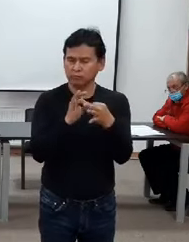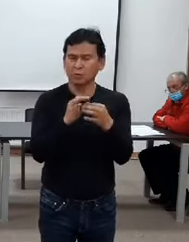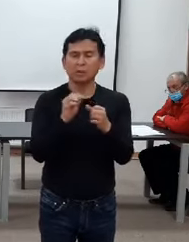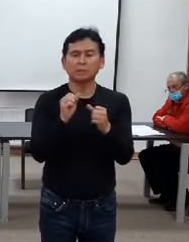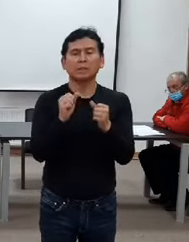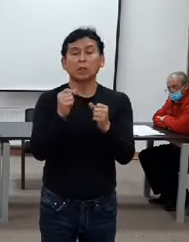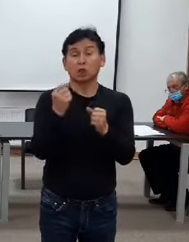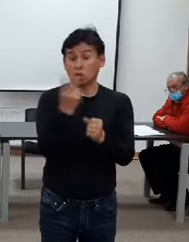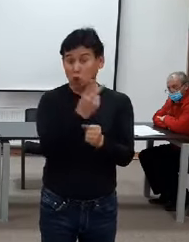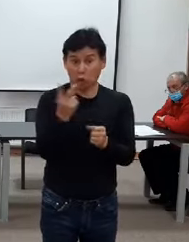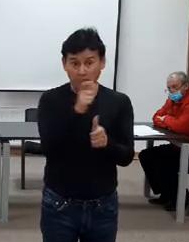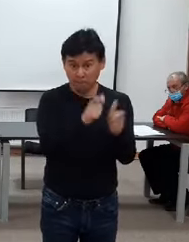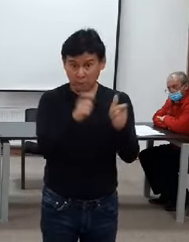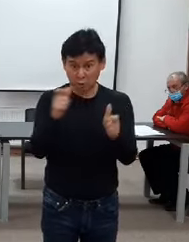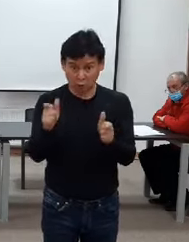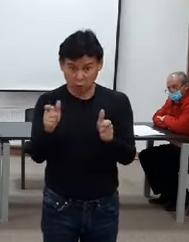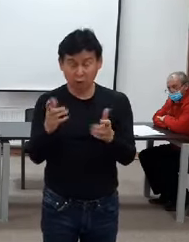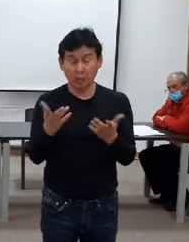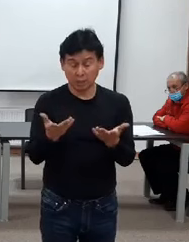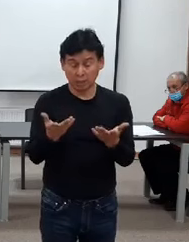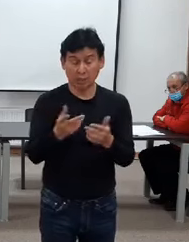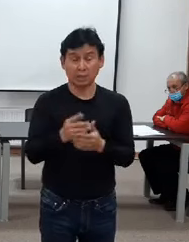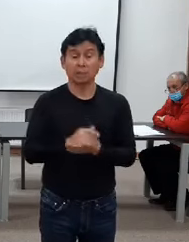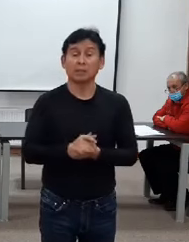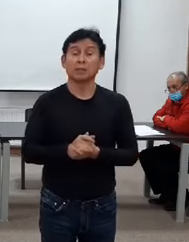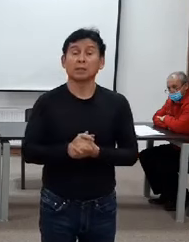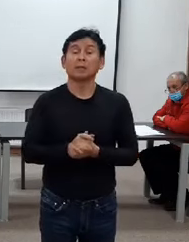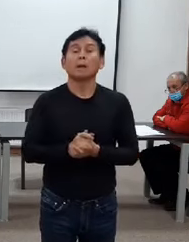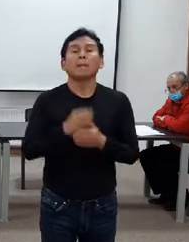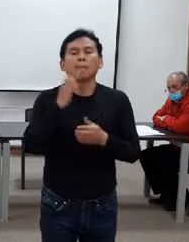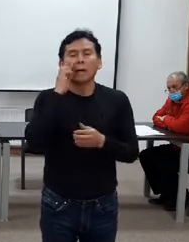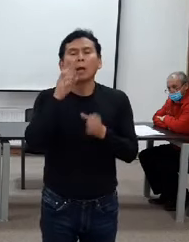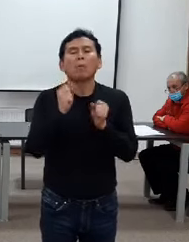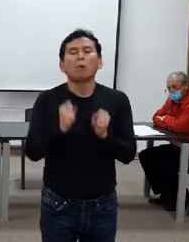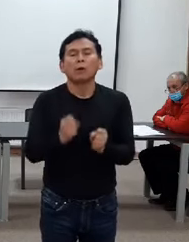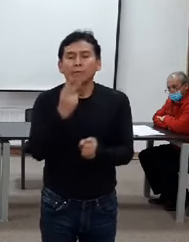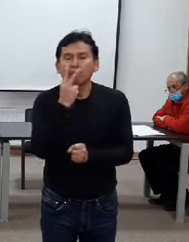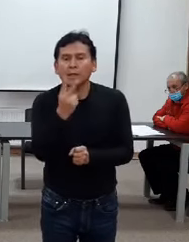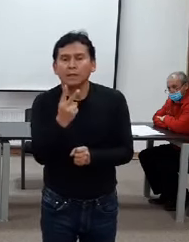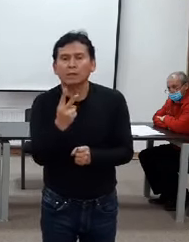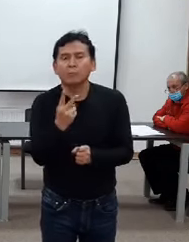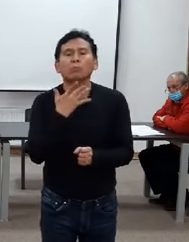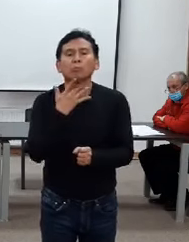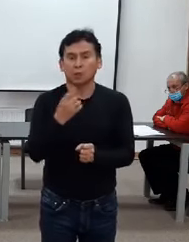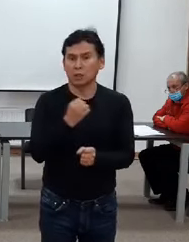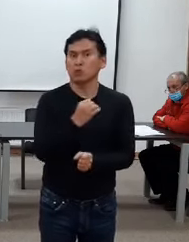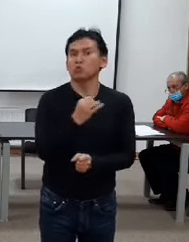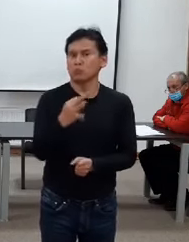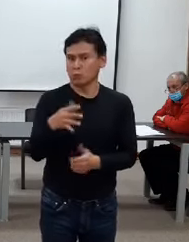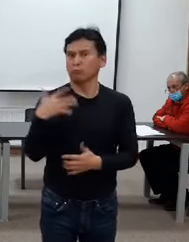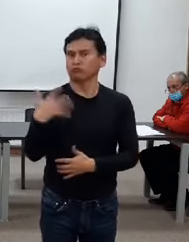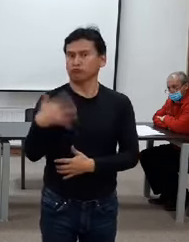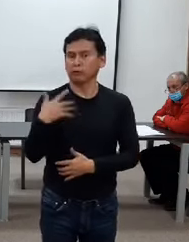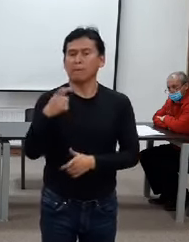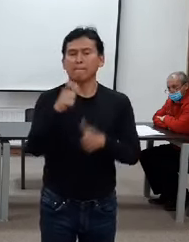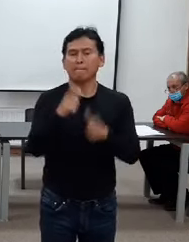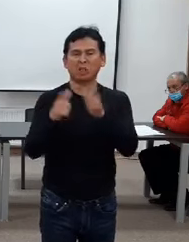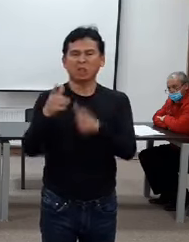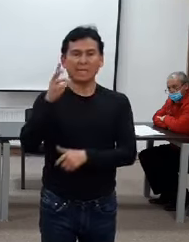cónsul argentina que está, no sé si en Puerto Montt o Puerto Varas, está en la décima, para poder ver, porque efectivamente acá teníamos un número importante de